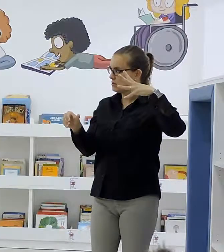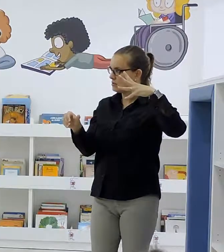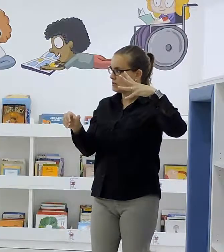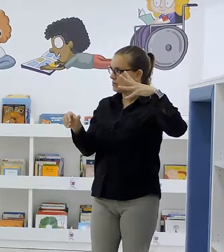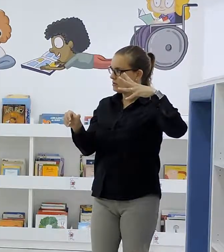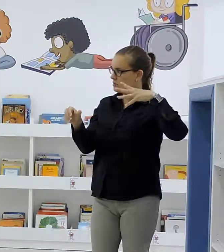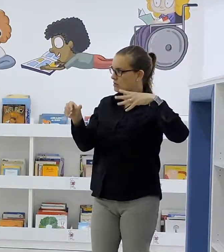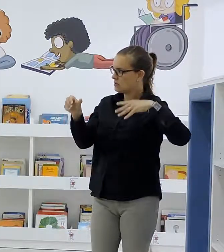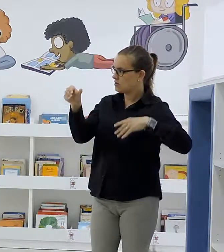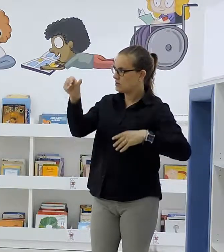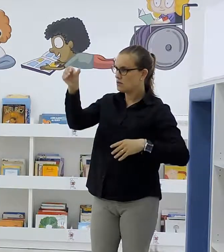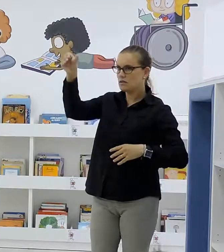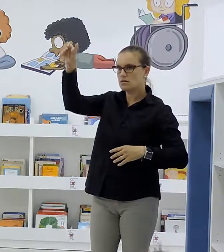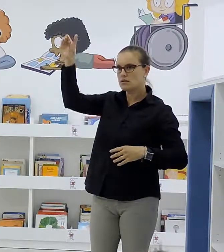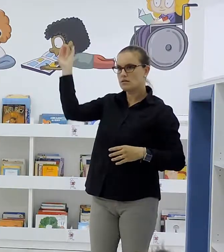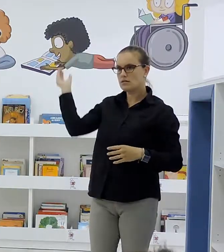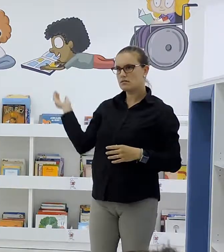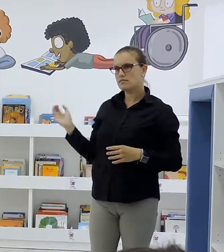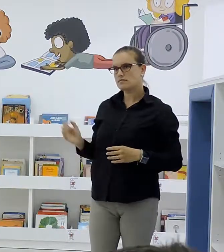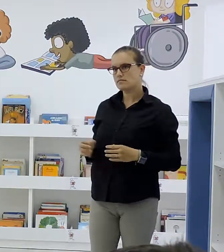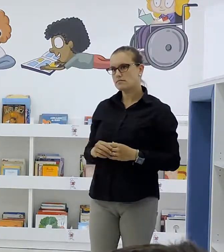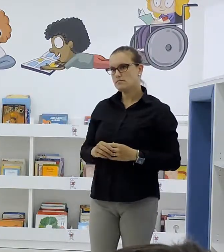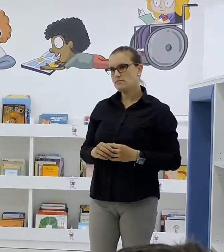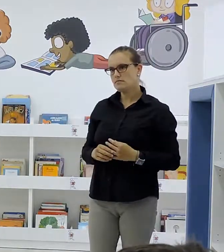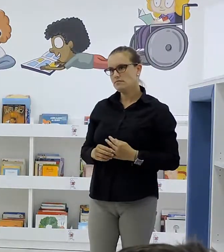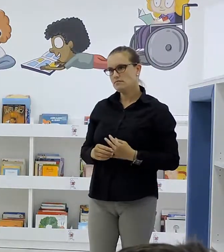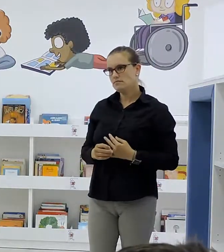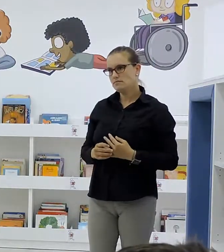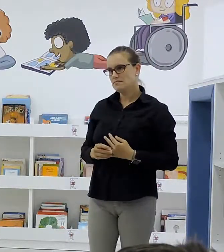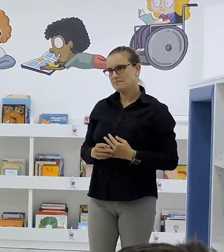esté el 1, el 2, el 3 y el 4.